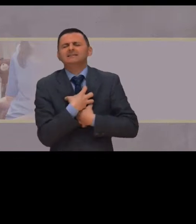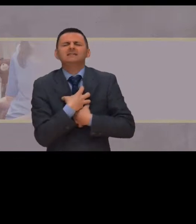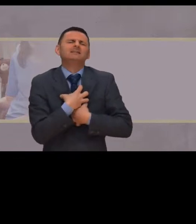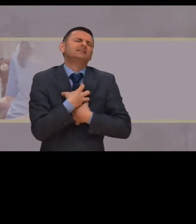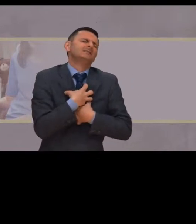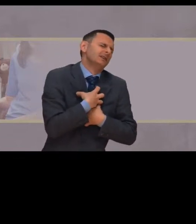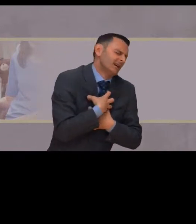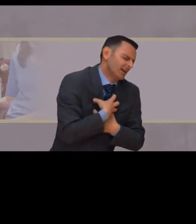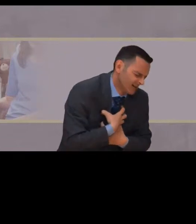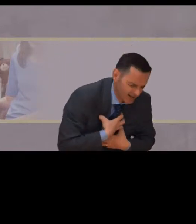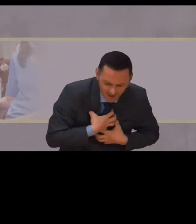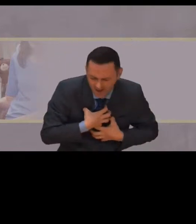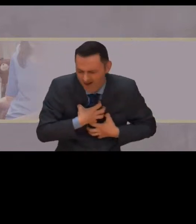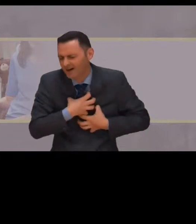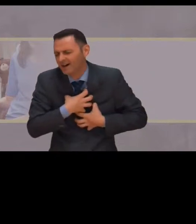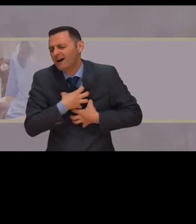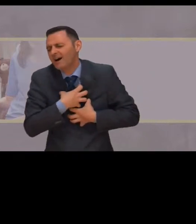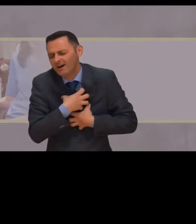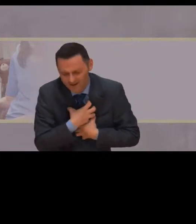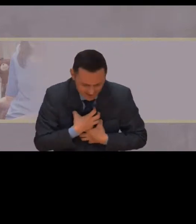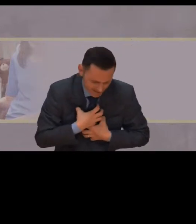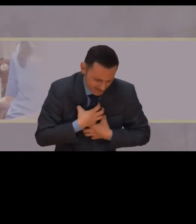di felicità